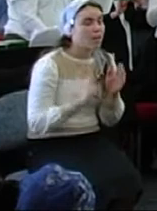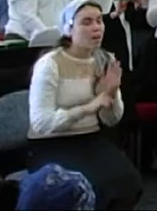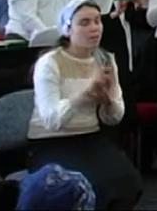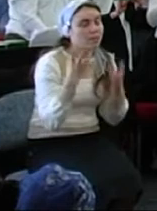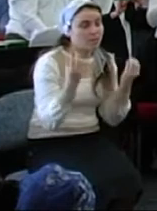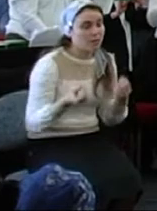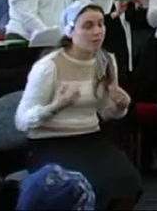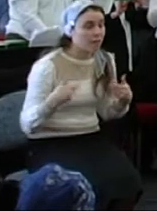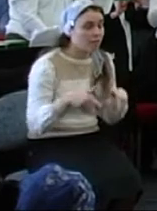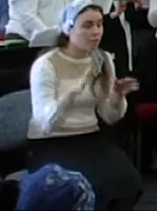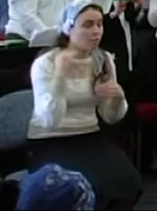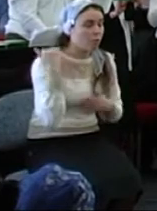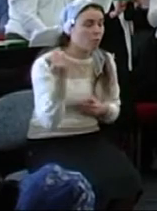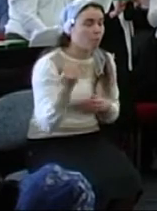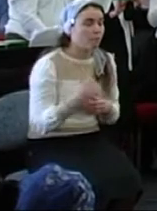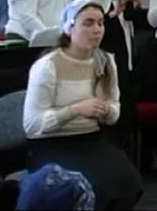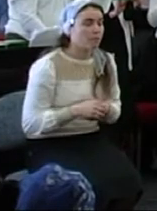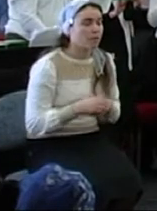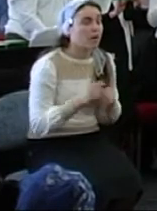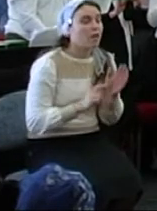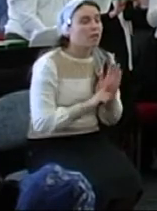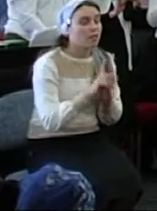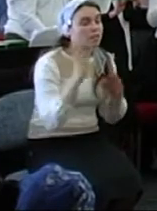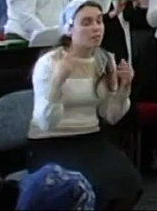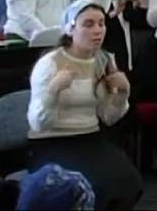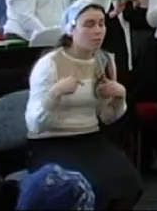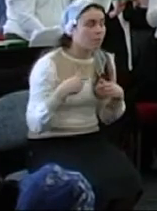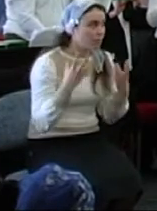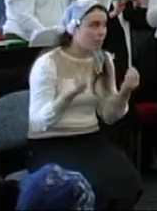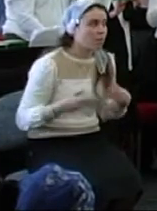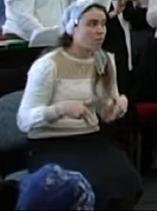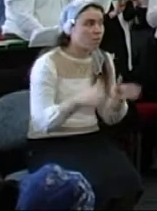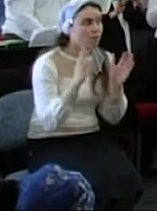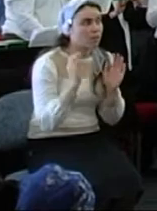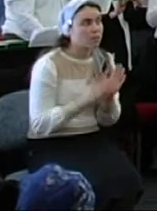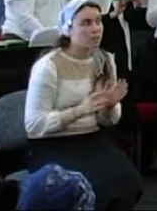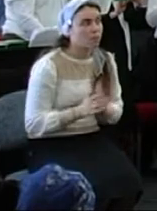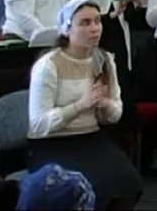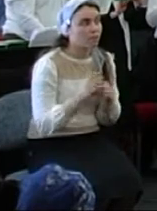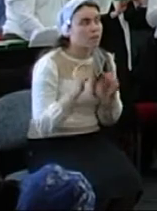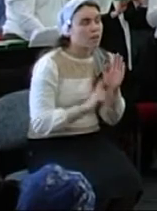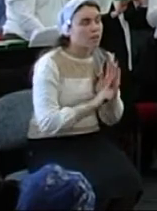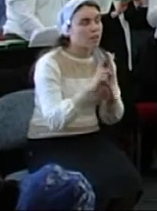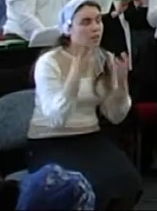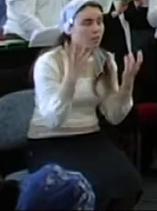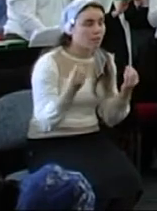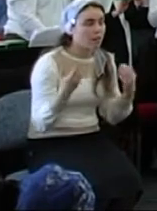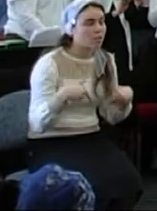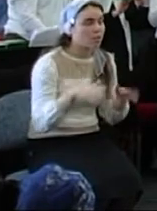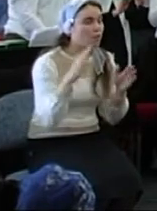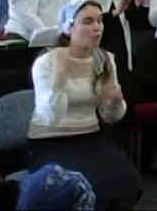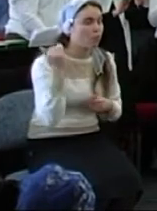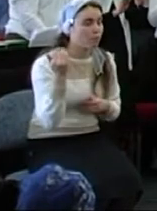день Різдва Його, настав день Різдва Христова, настав день Різдва